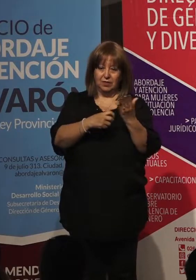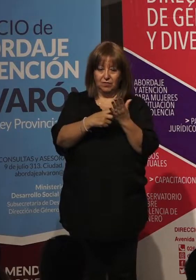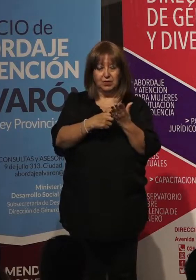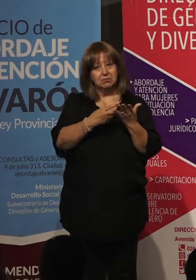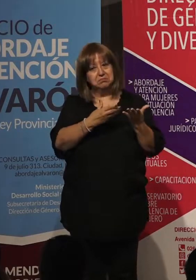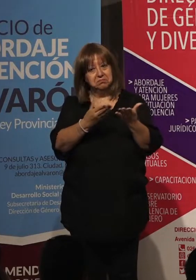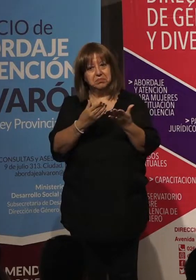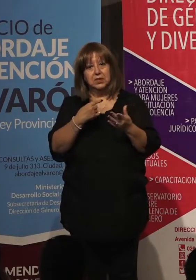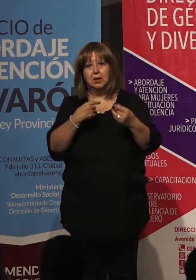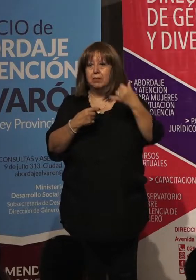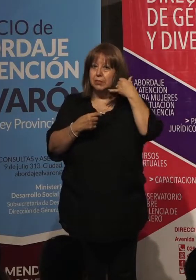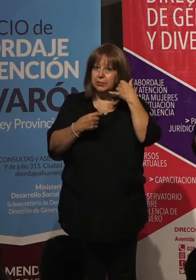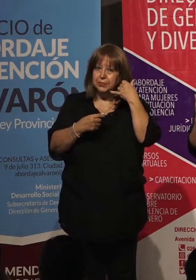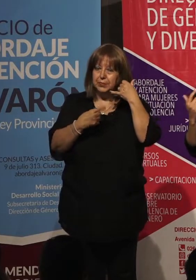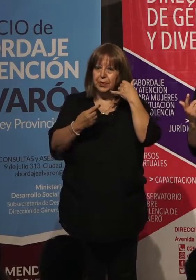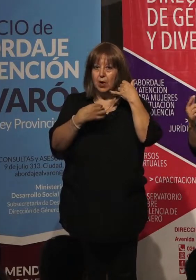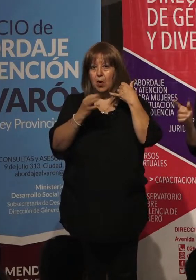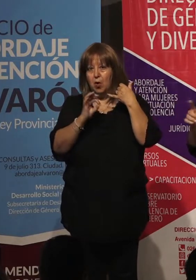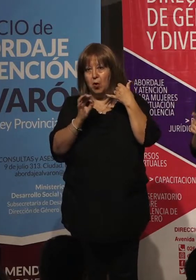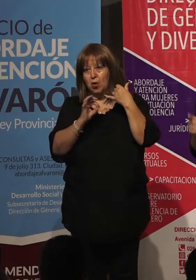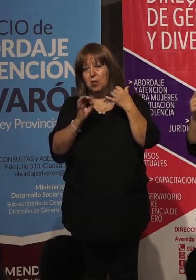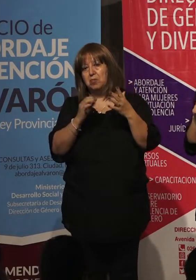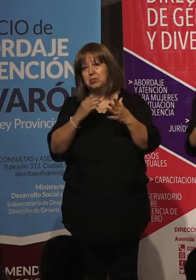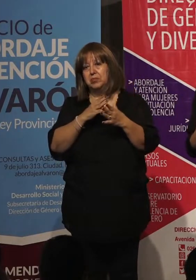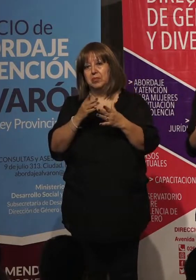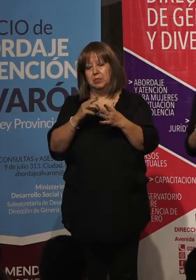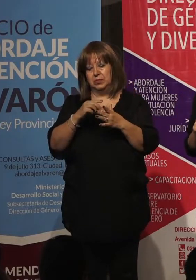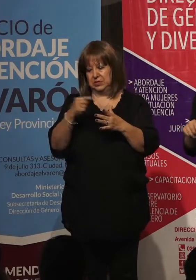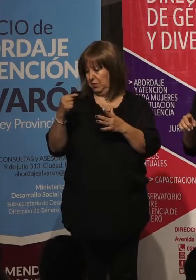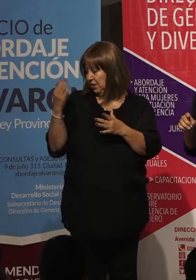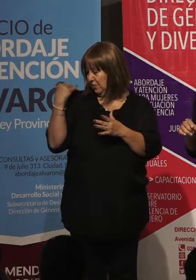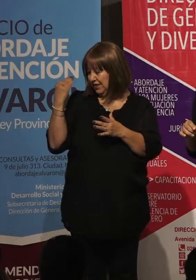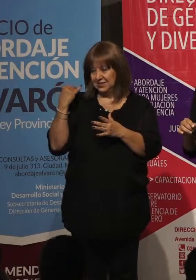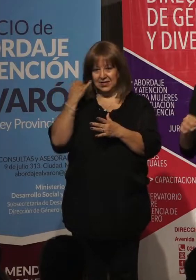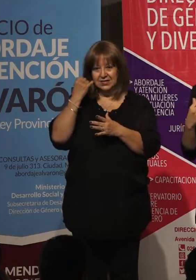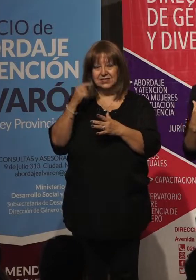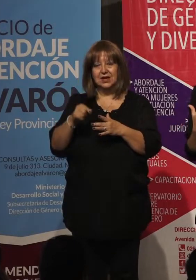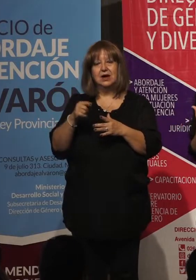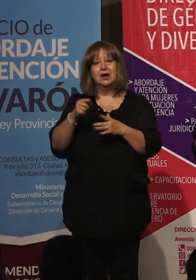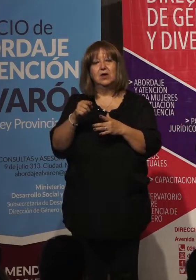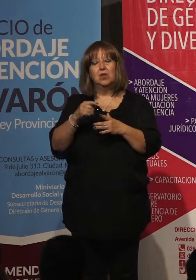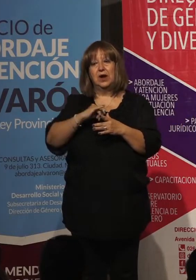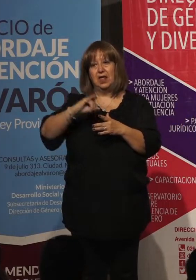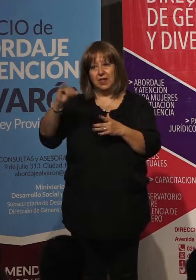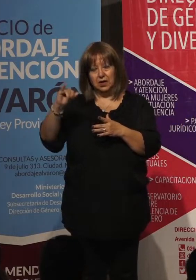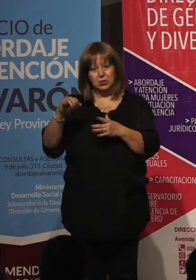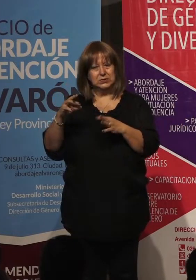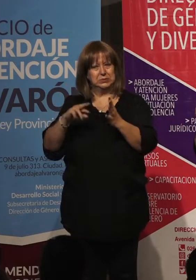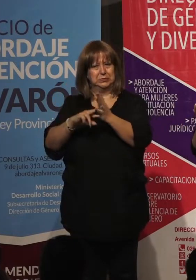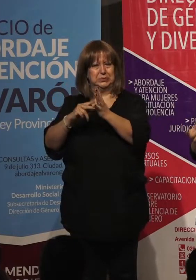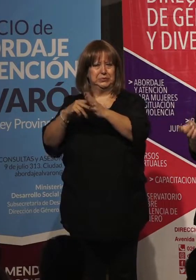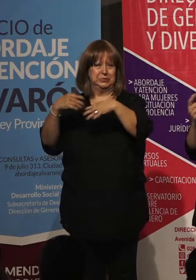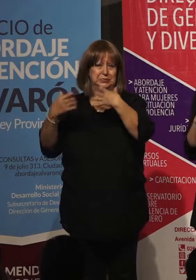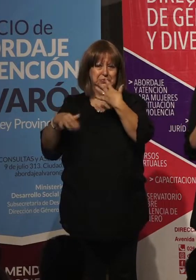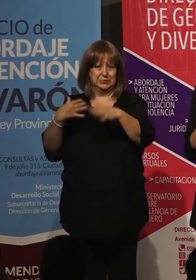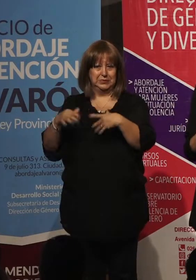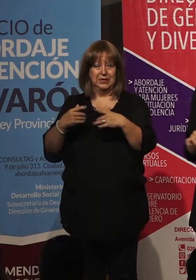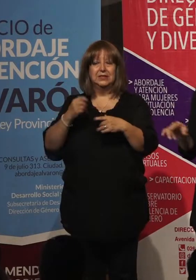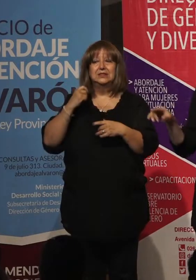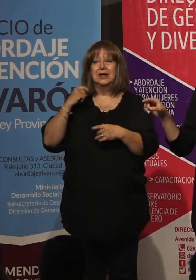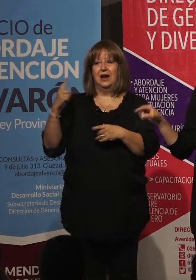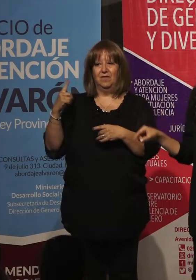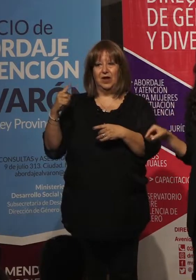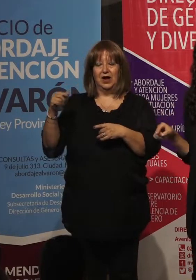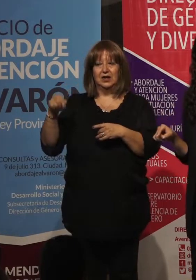comunicándose con la víctima de ese delito, o inclusive nos pasó la semana pasada que hubo una denuncia bastante complicada de violencia de género en San